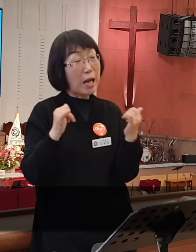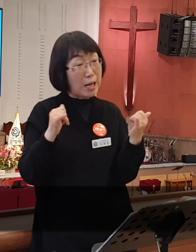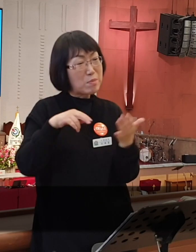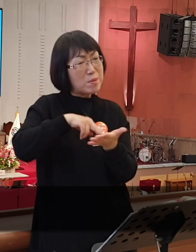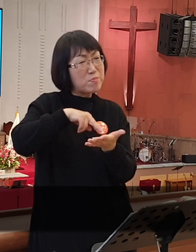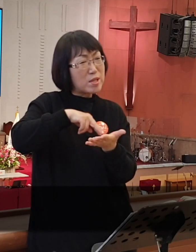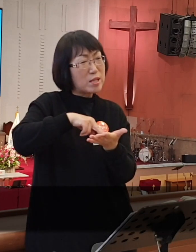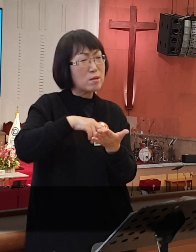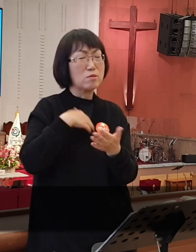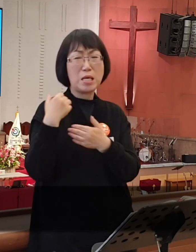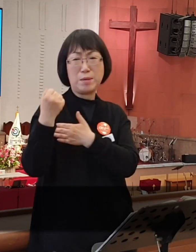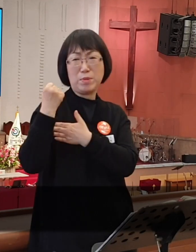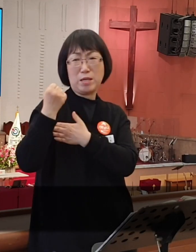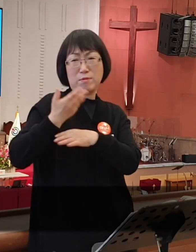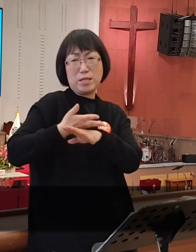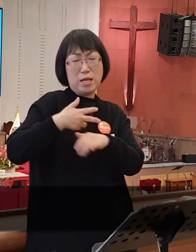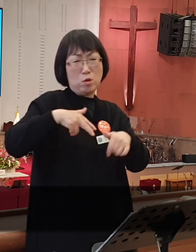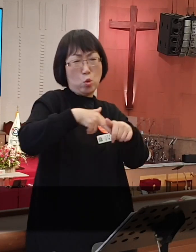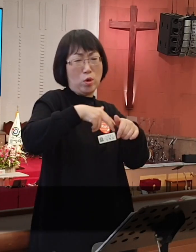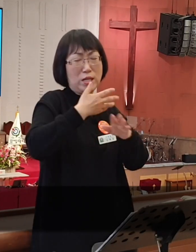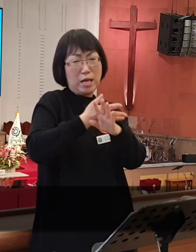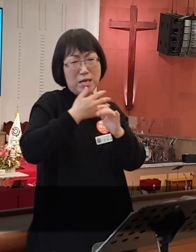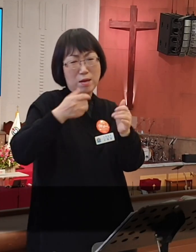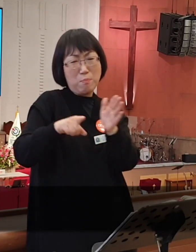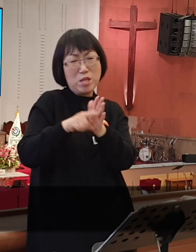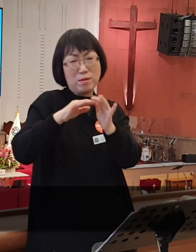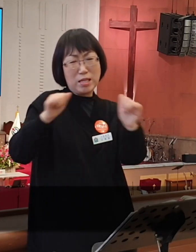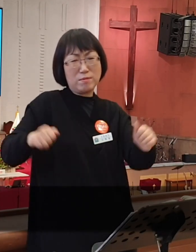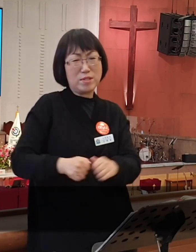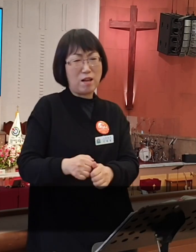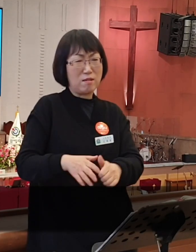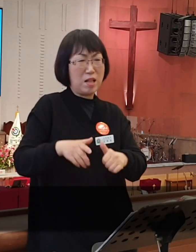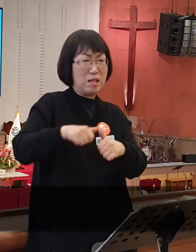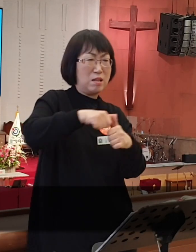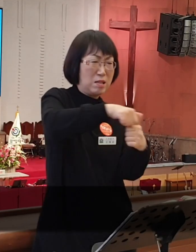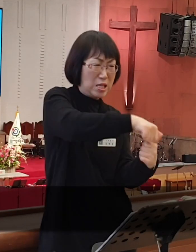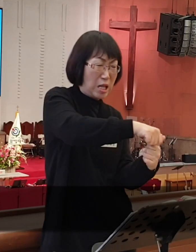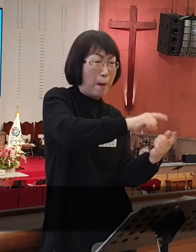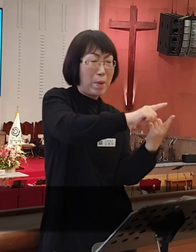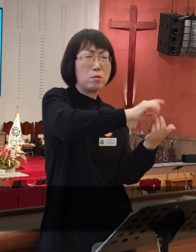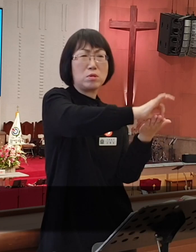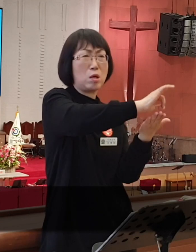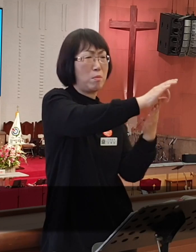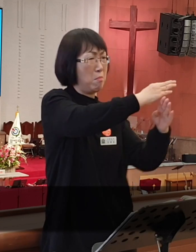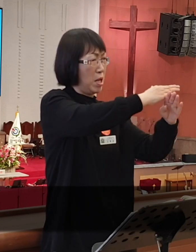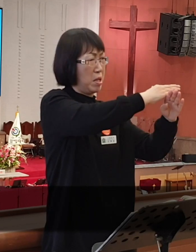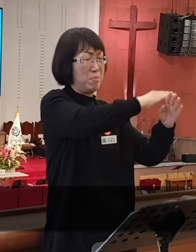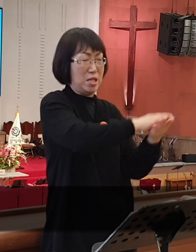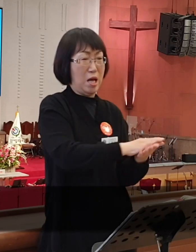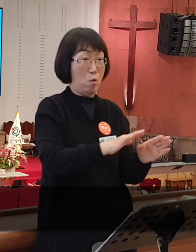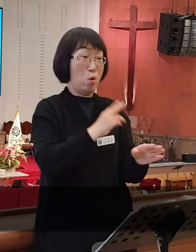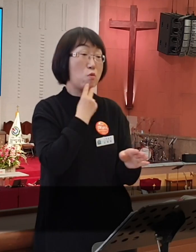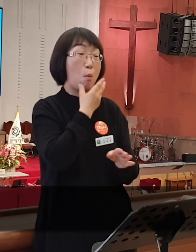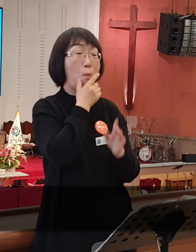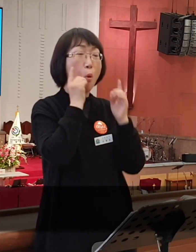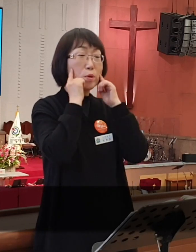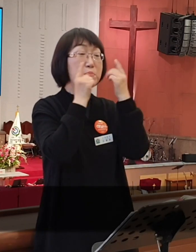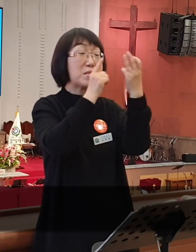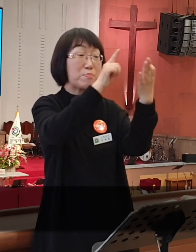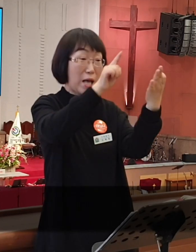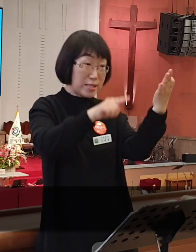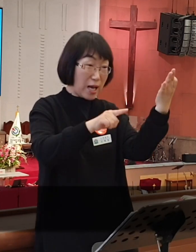우리가 힘을 가지고 다른 종교들을 아니면 다른 믿음을 가진 사람들을 찍어 누를 때 쓰는 말은 아니에요. 오늘 이 요한복음